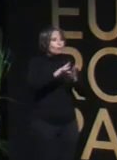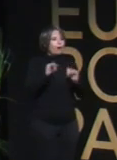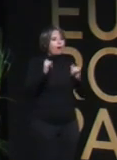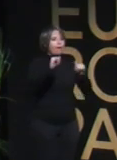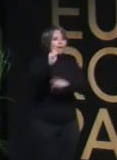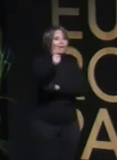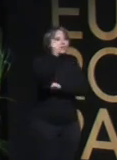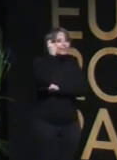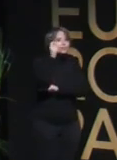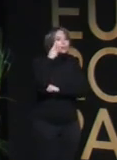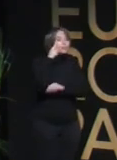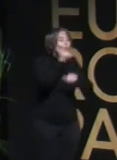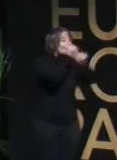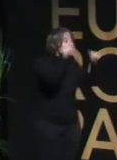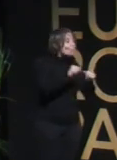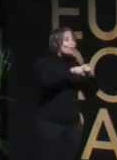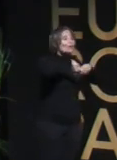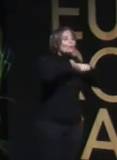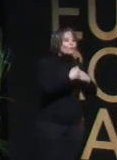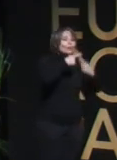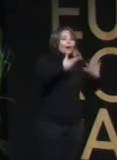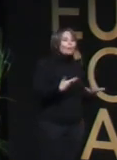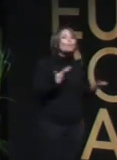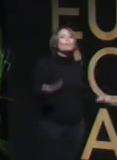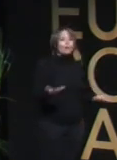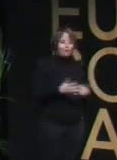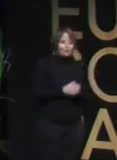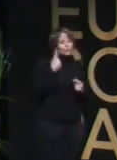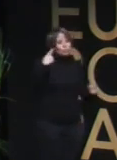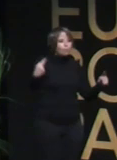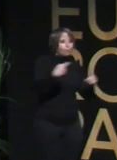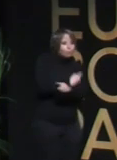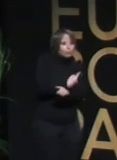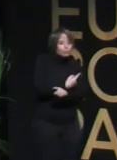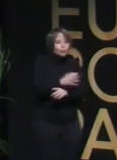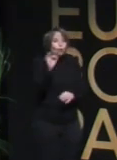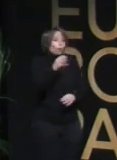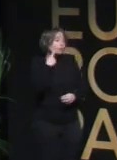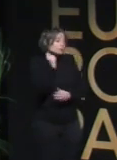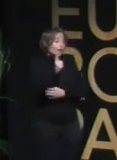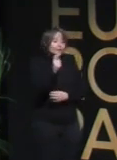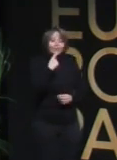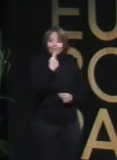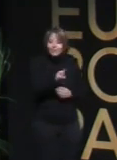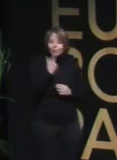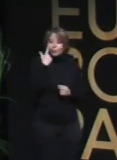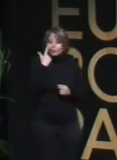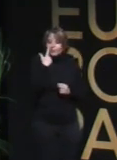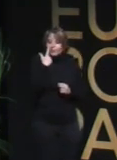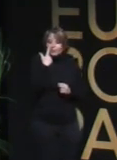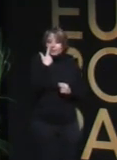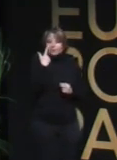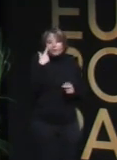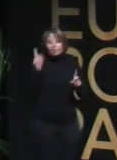pero realmente el modelo de familia en el que nos encontramos, ¿de acuerdo? Por desgracia, yo suelo decir... de esta